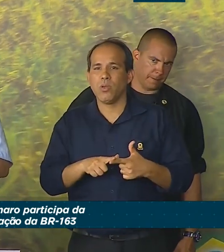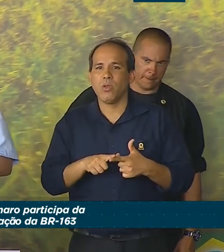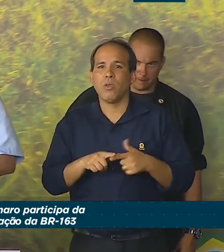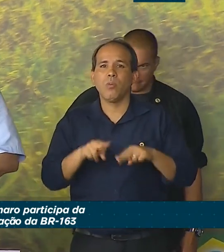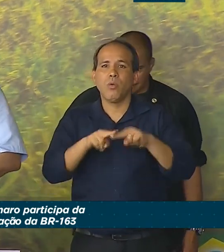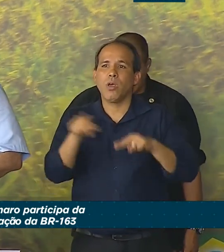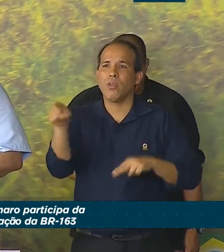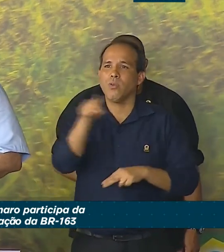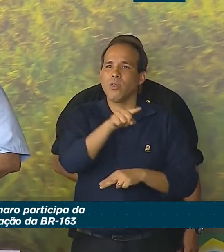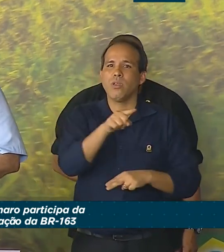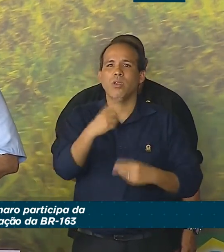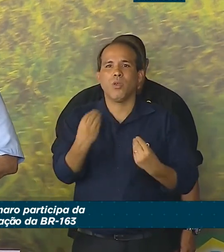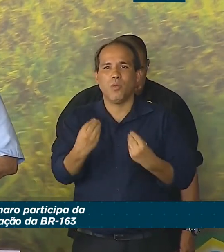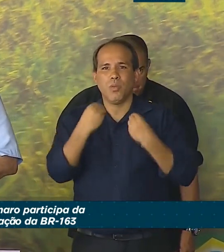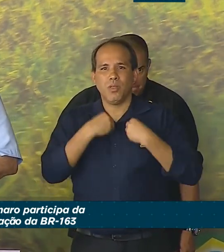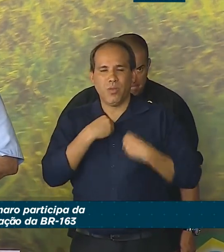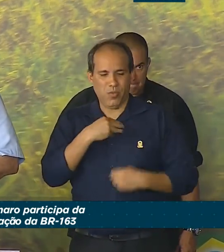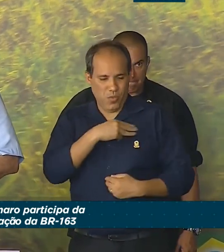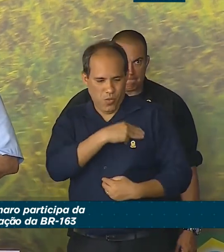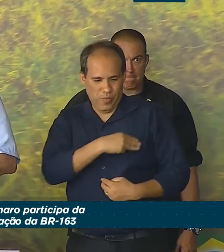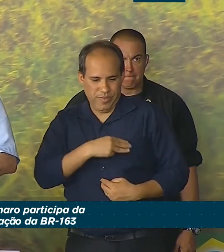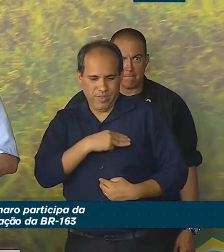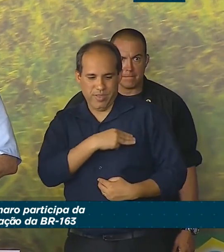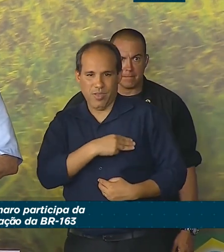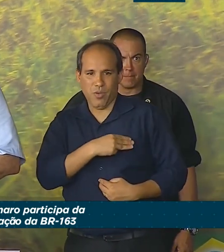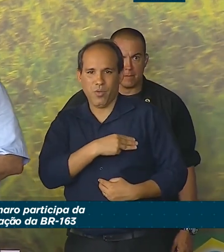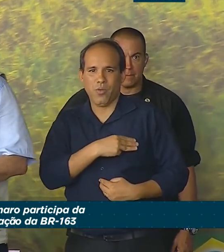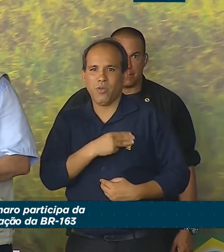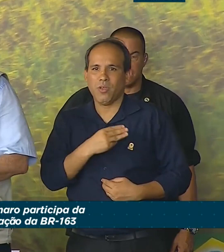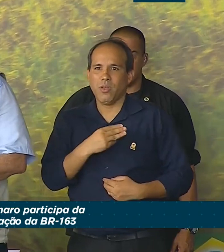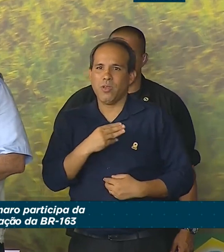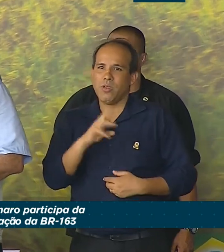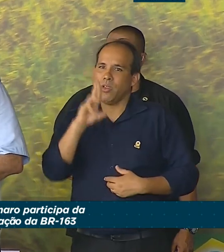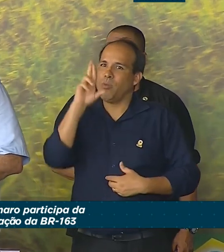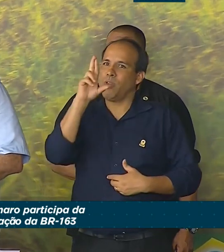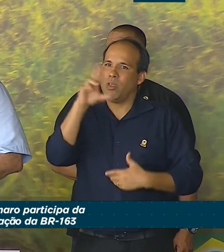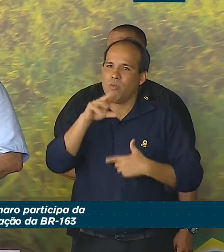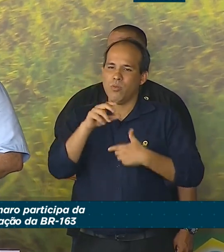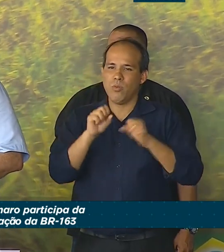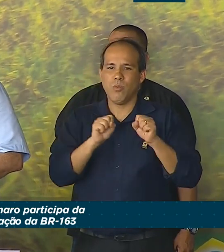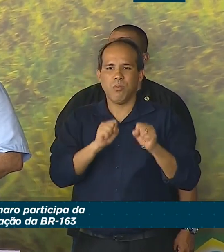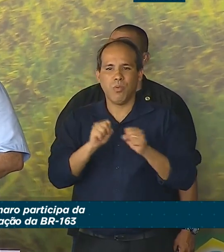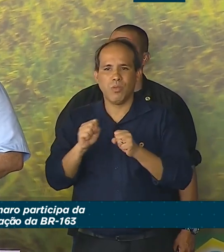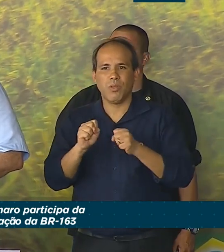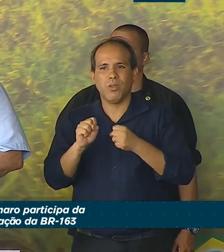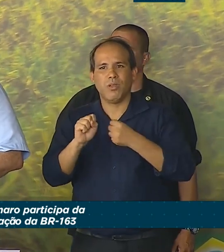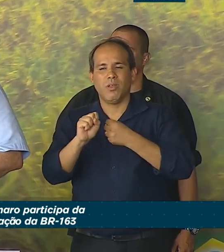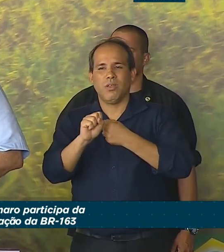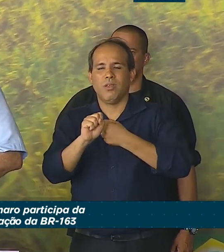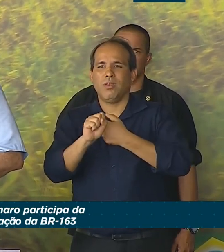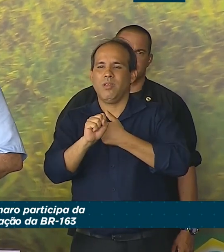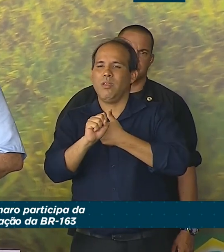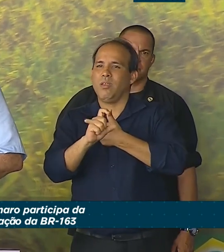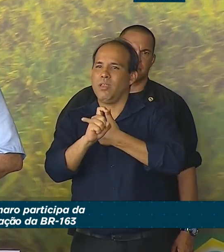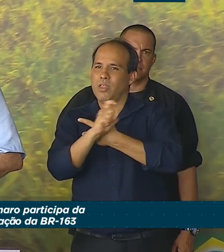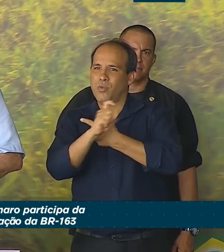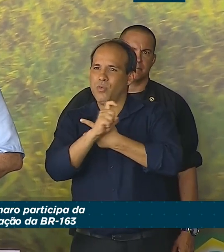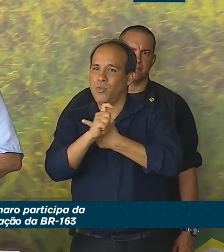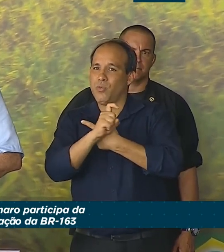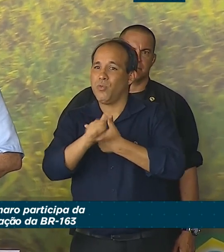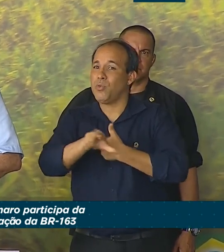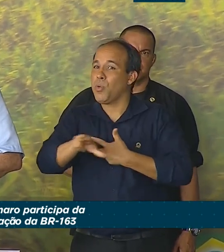vocês que me deram essa missão de estar à frente do Poder Executivo. Não é fácil.